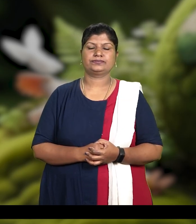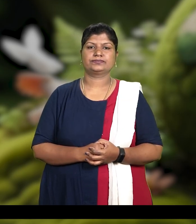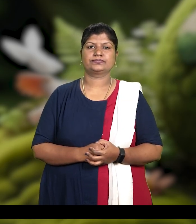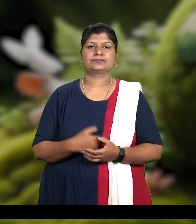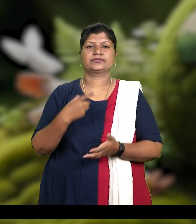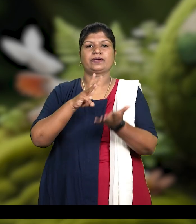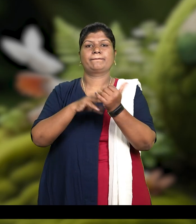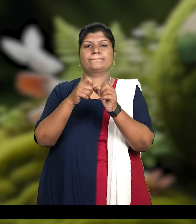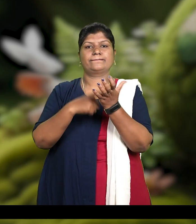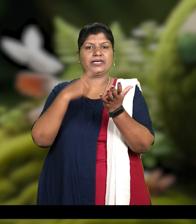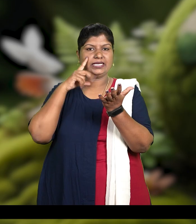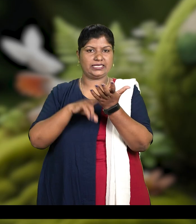सागरी परिसंस्था